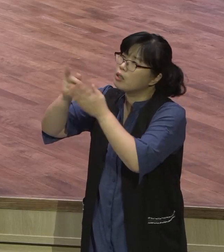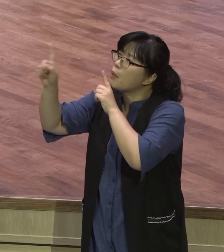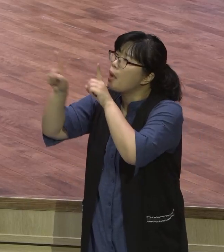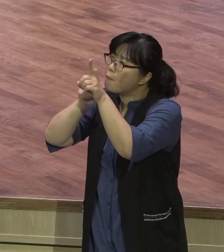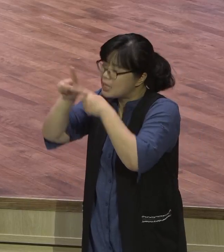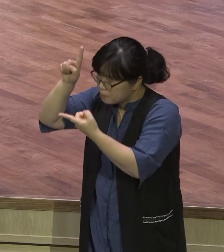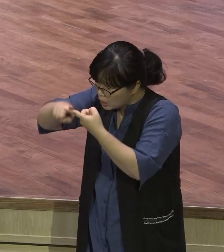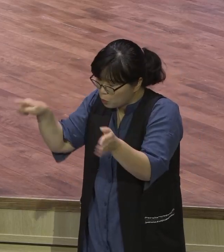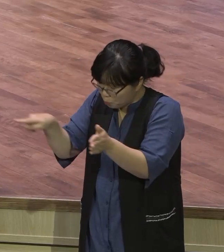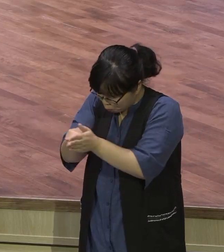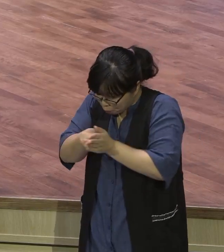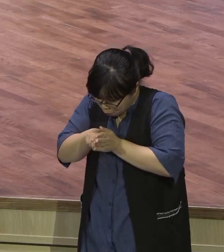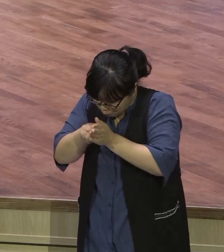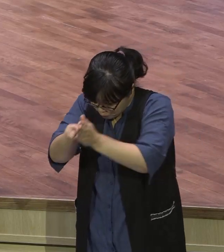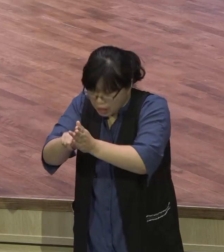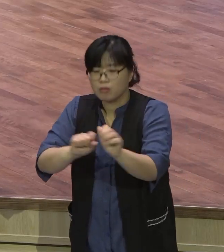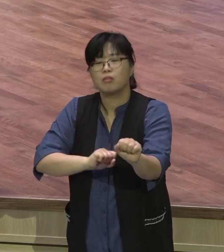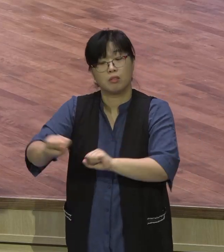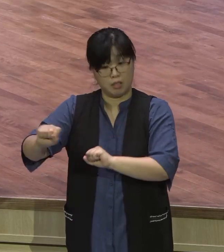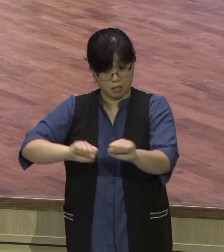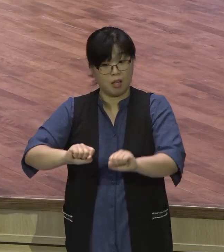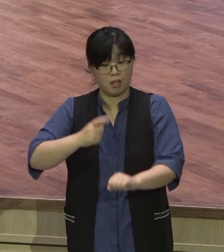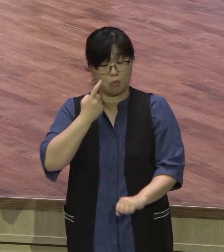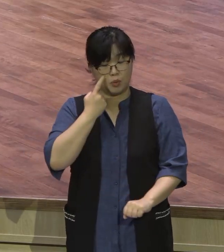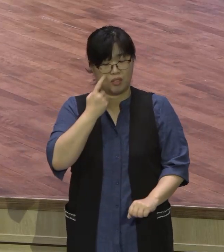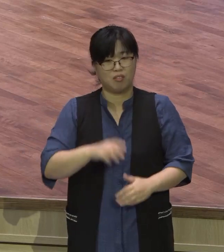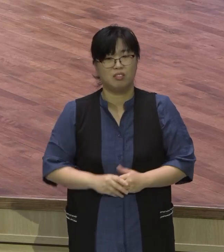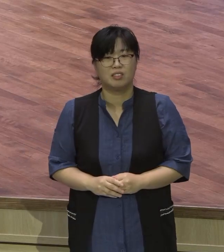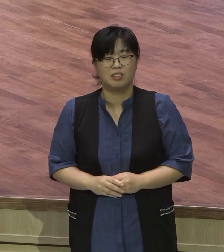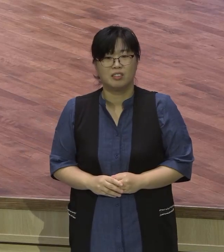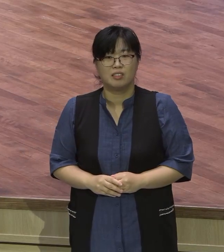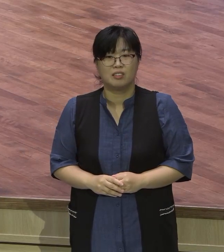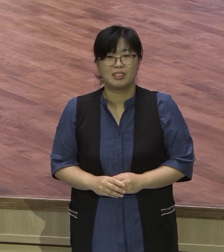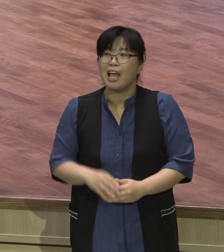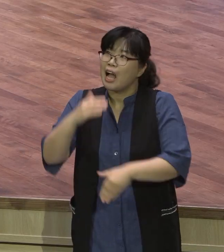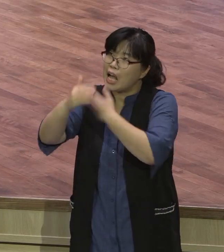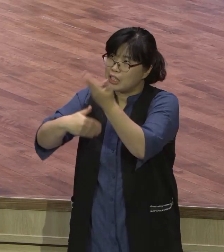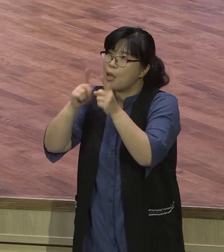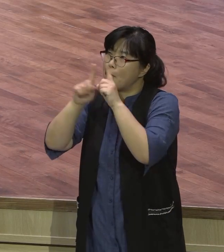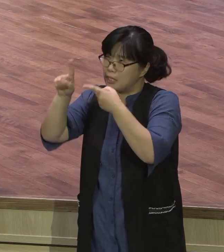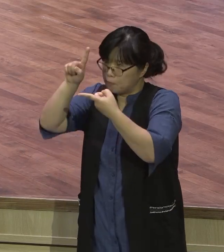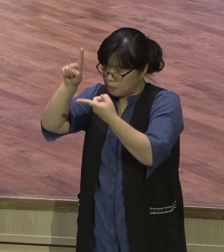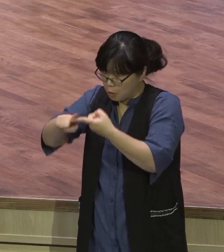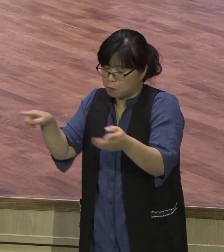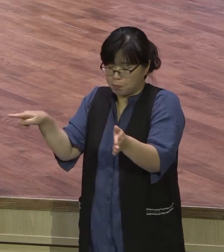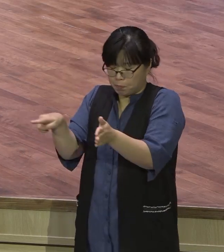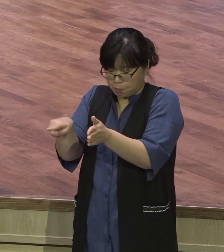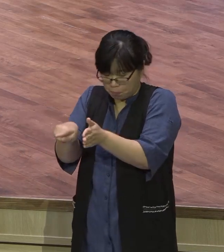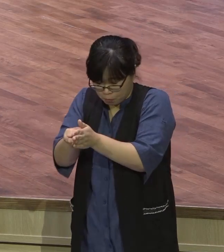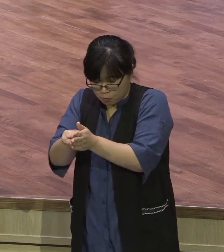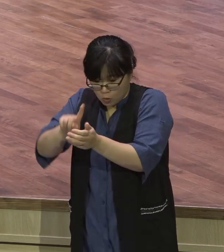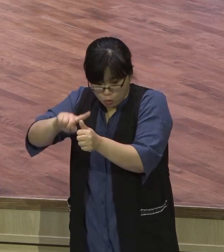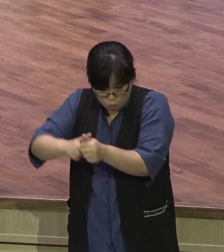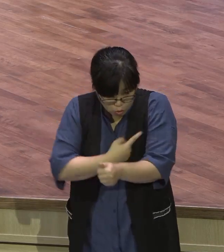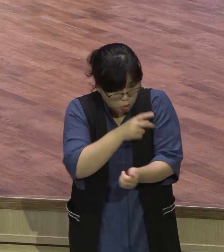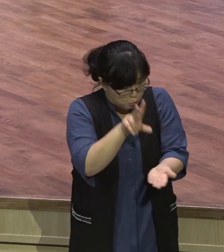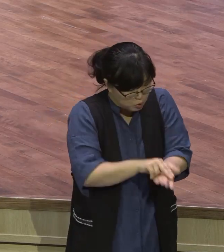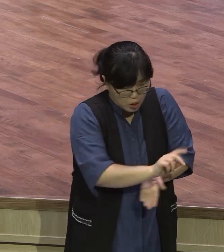믿기만 하십시오 말씀을 그대로 믿기만 하면 그러면 그것이 여러분의 축복이 됩니다 영웅의 모든 성도들 이런